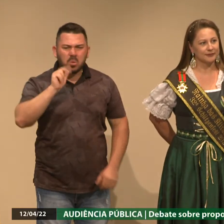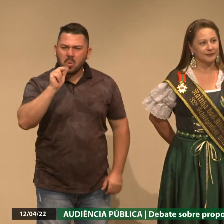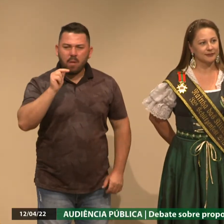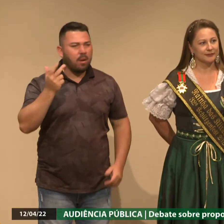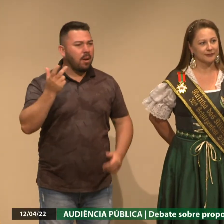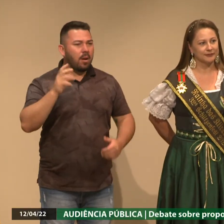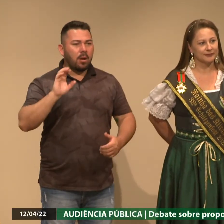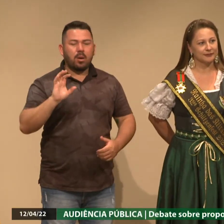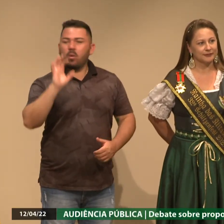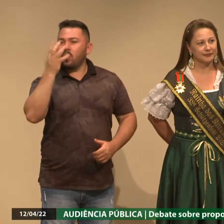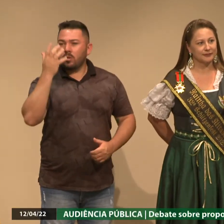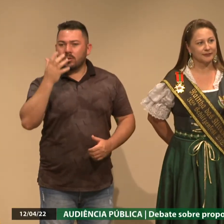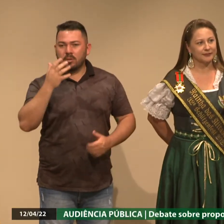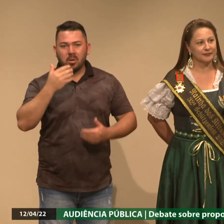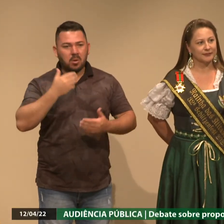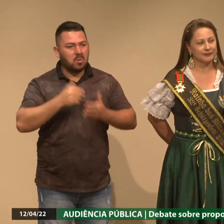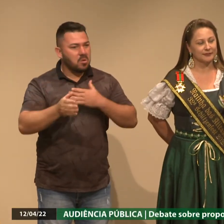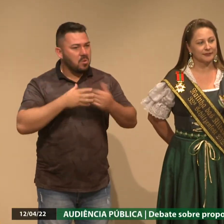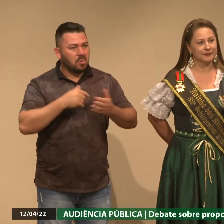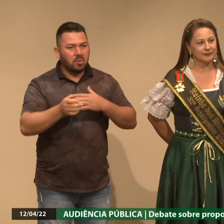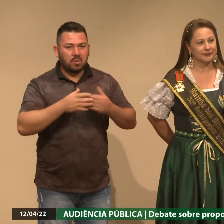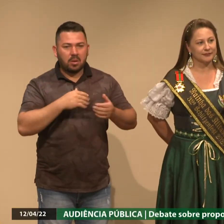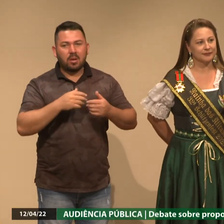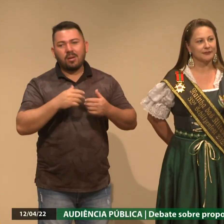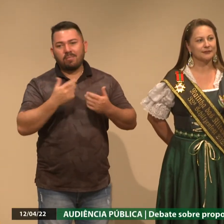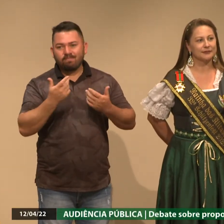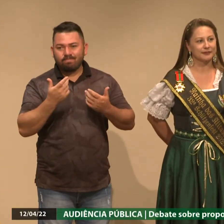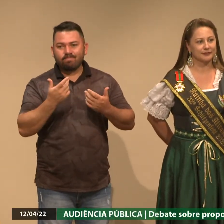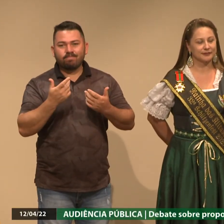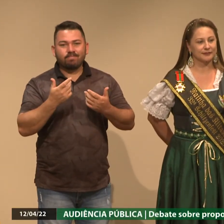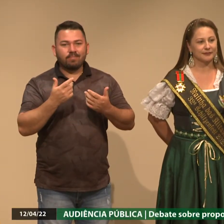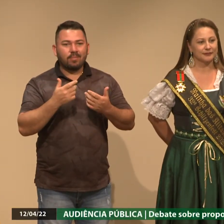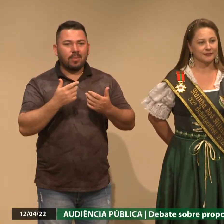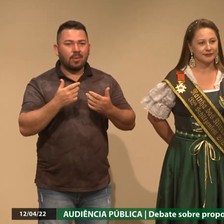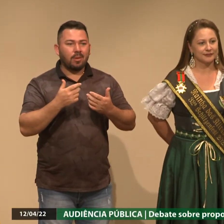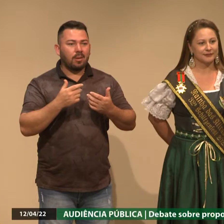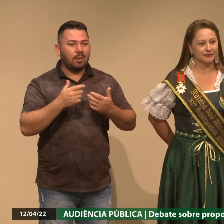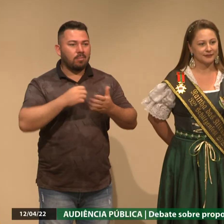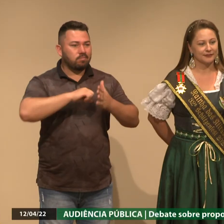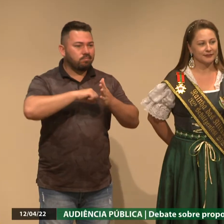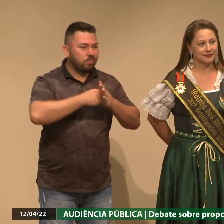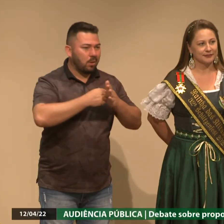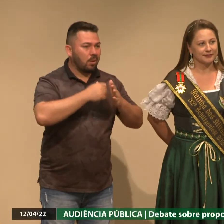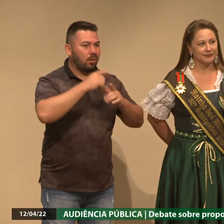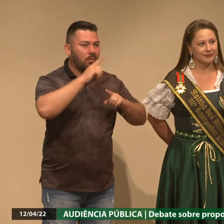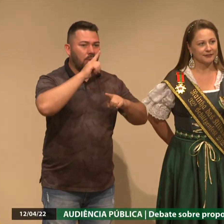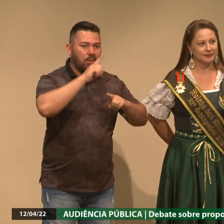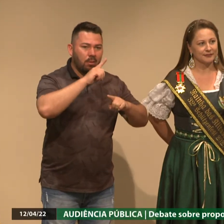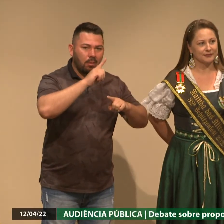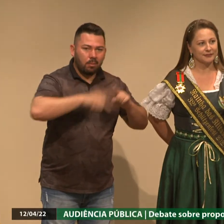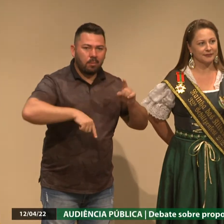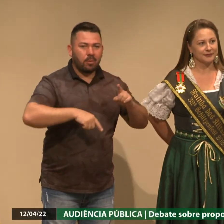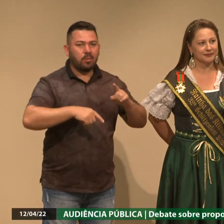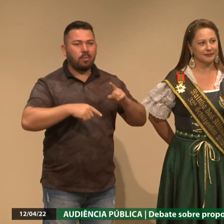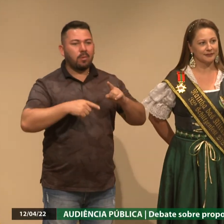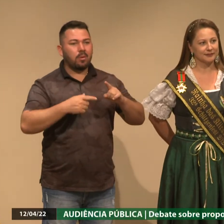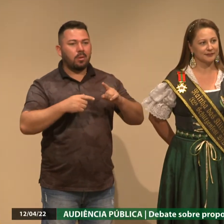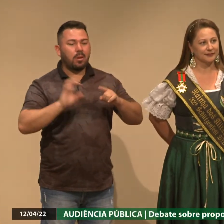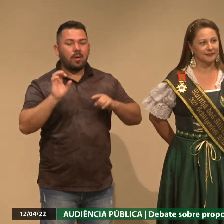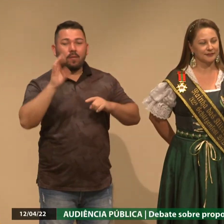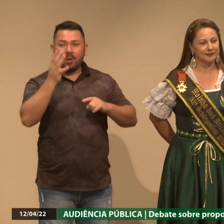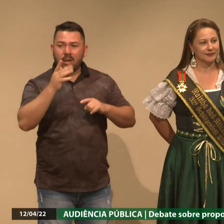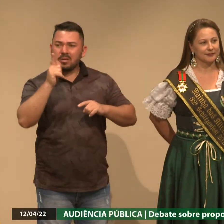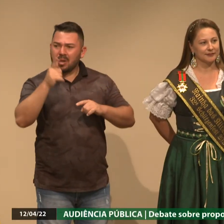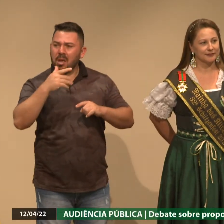aconteceu qualquer evento que pudesse condenar a festa isso na verdade é a maior